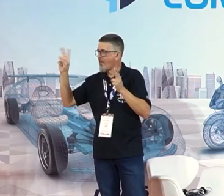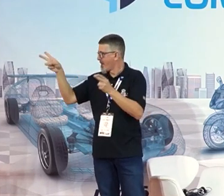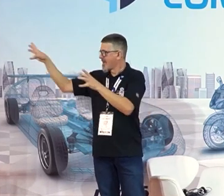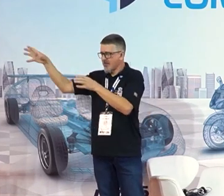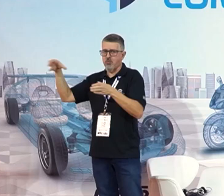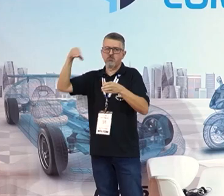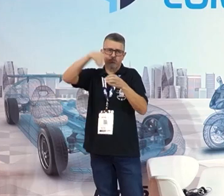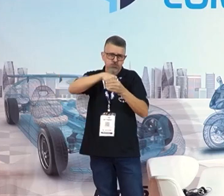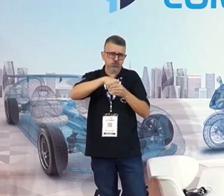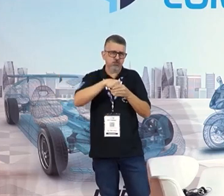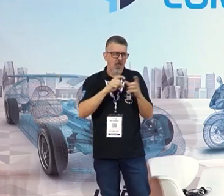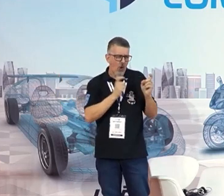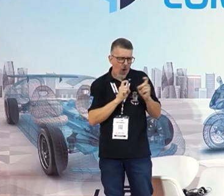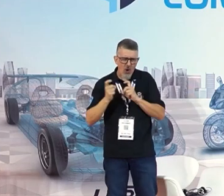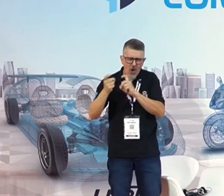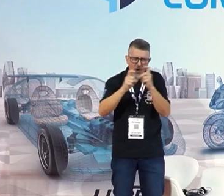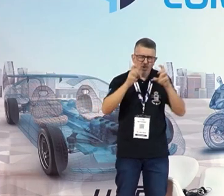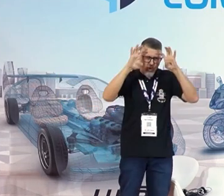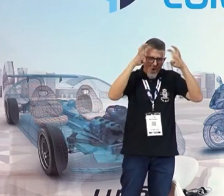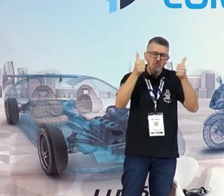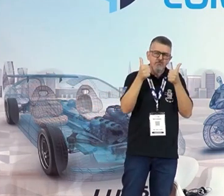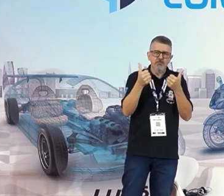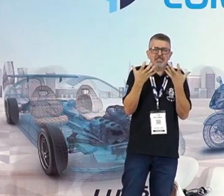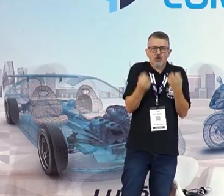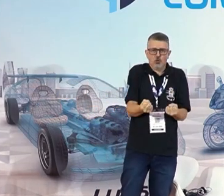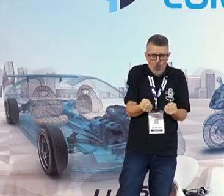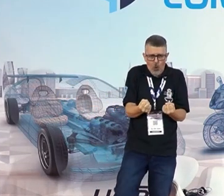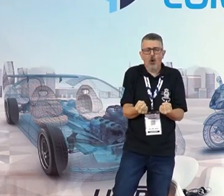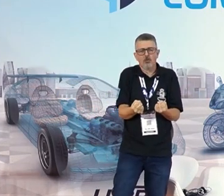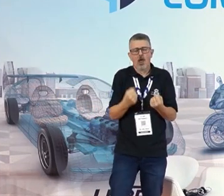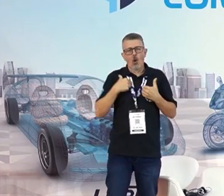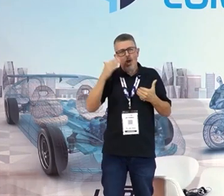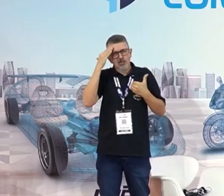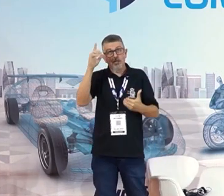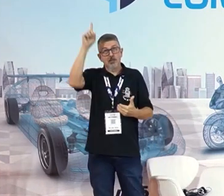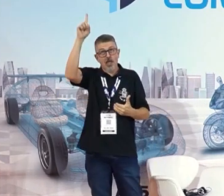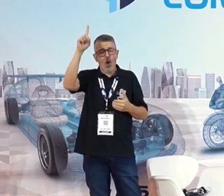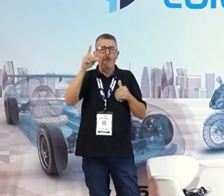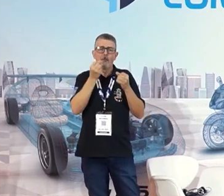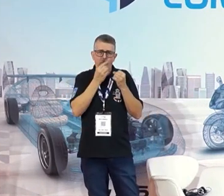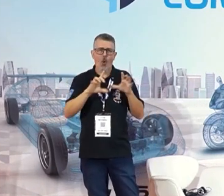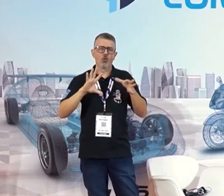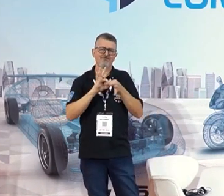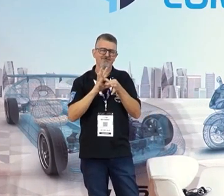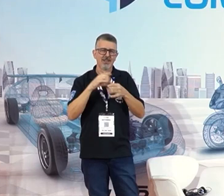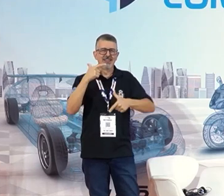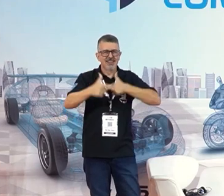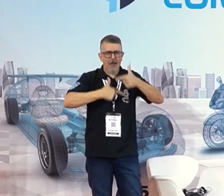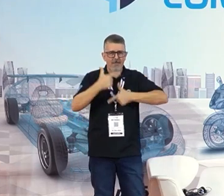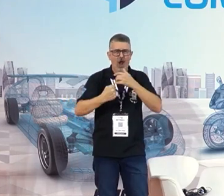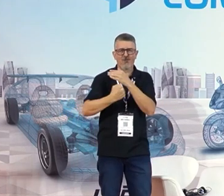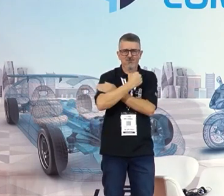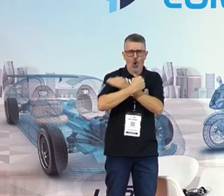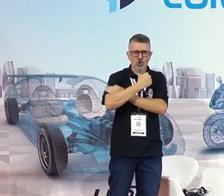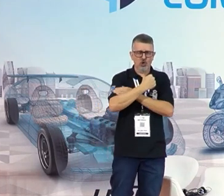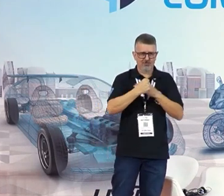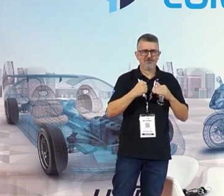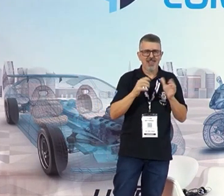Rafael, Bruno, eles mesmos. A gente começou com reuniões e aceitaram. Ele agradece a Deus por essa união de trabalho,